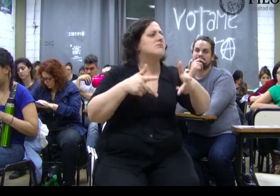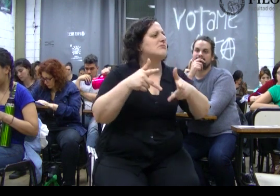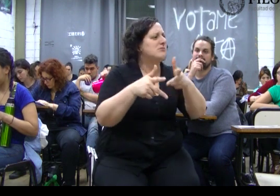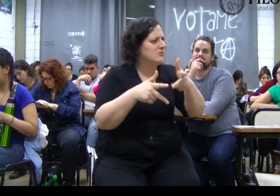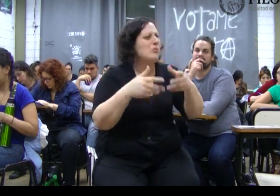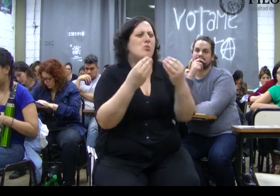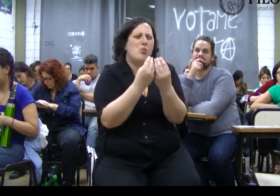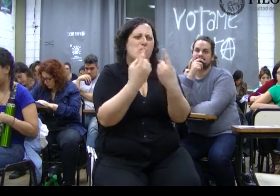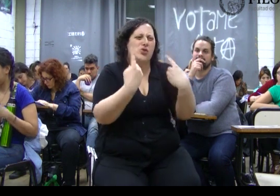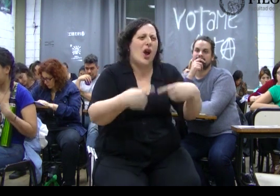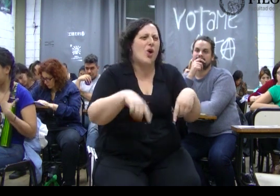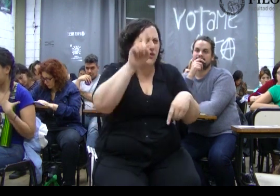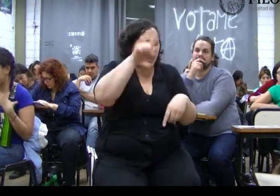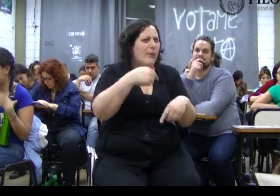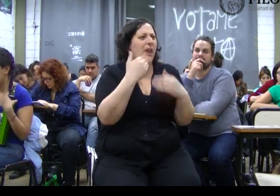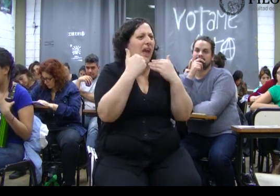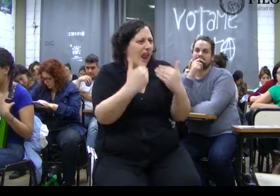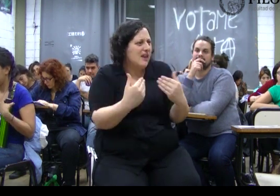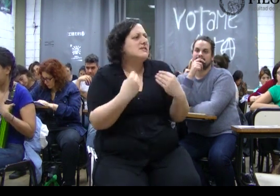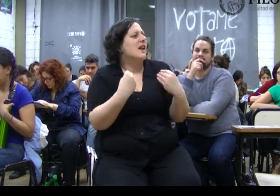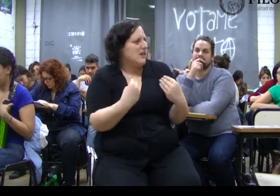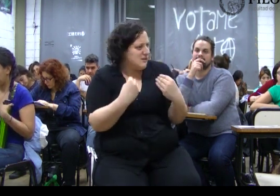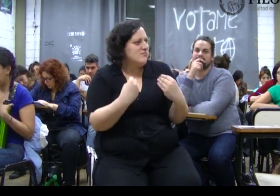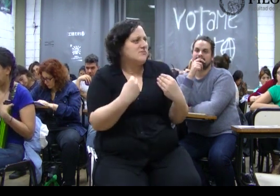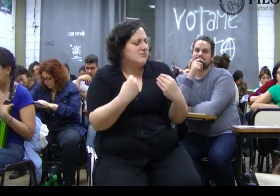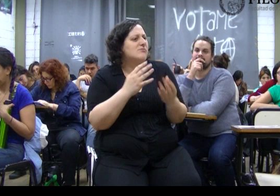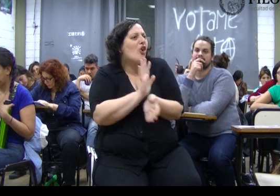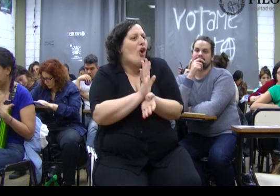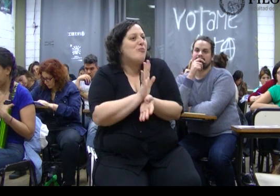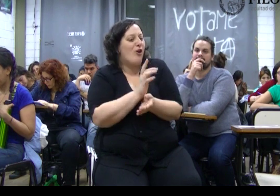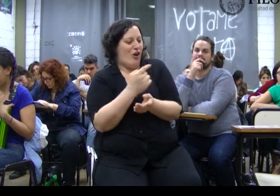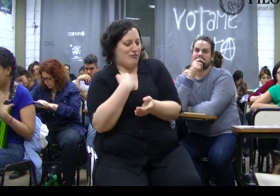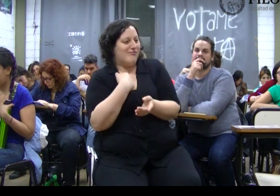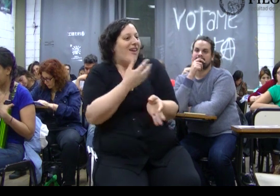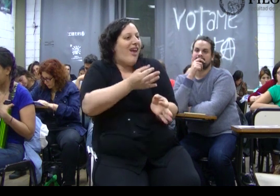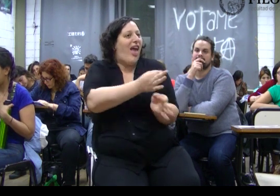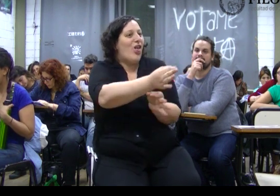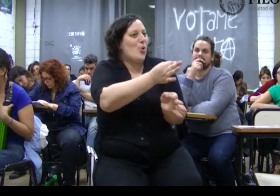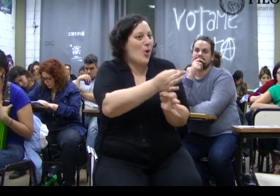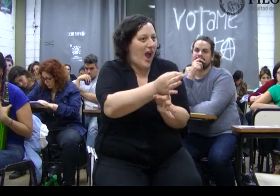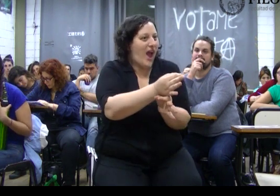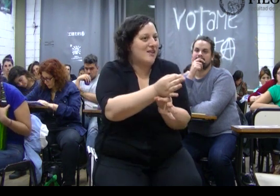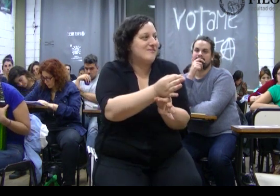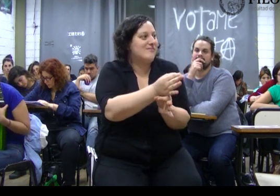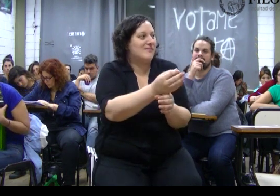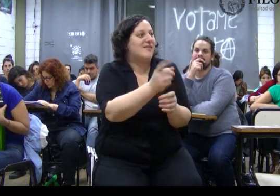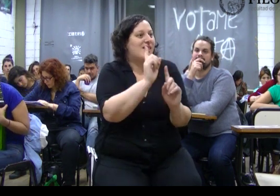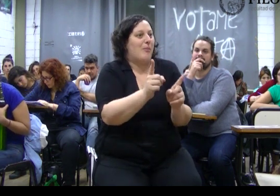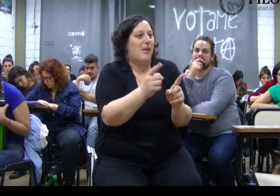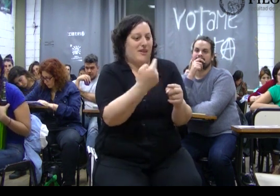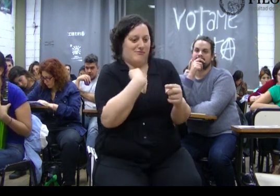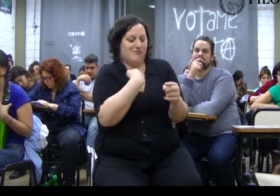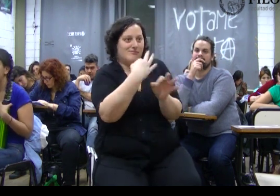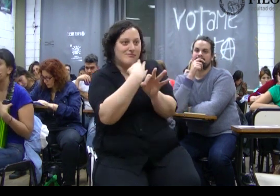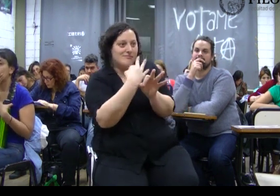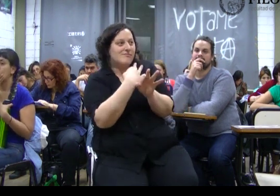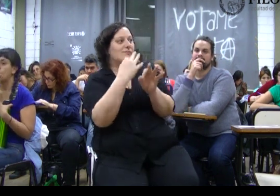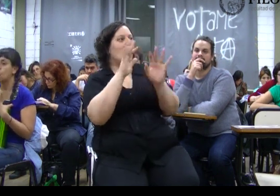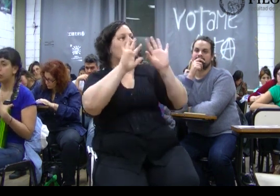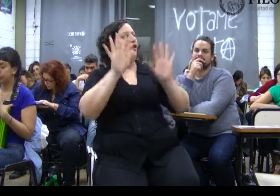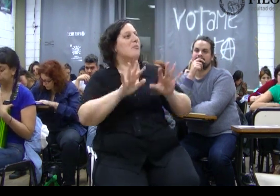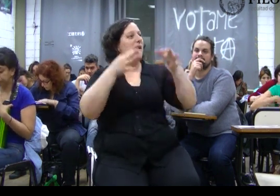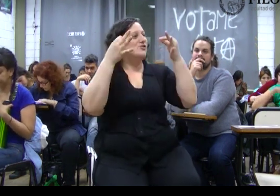función justamente a esto, ¿no? A poder educarnos en ESI, a poder formarnos